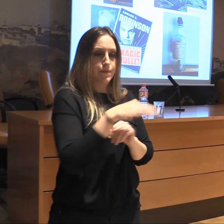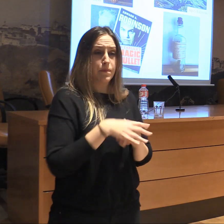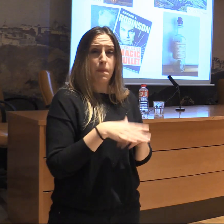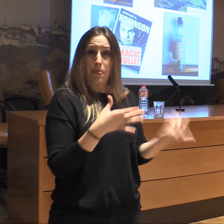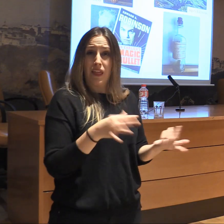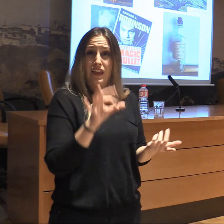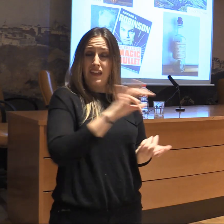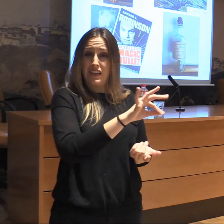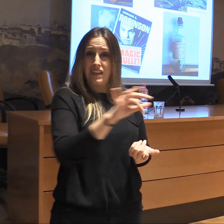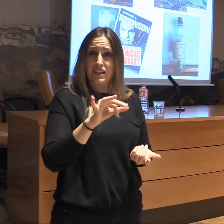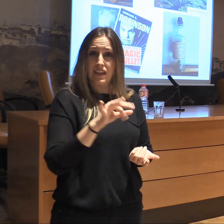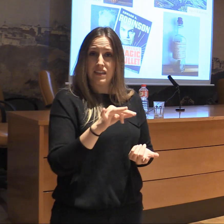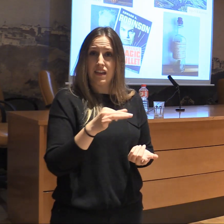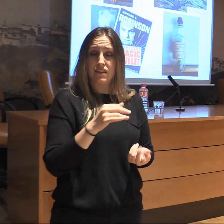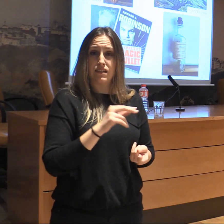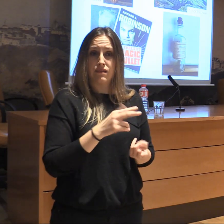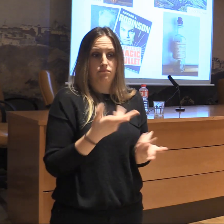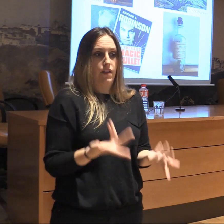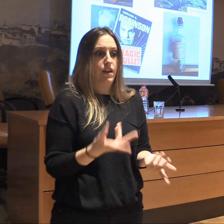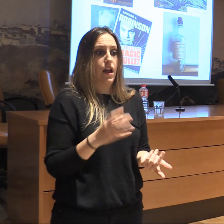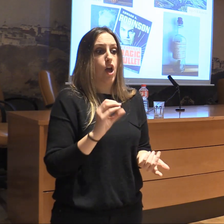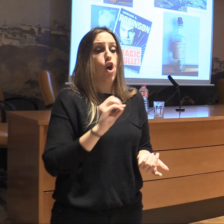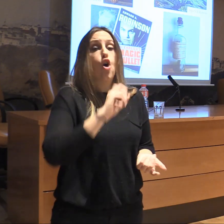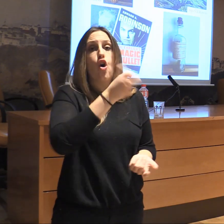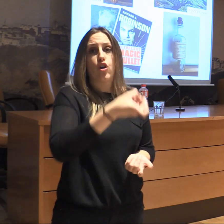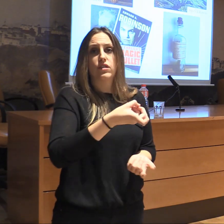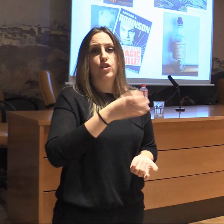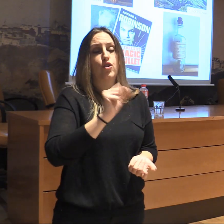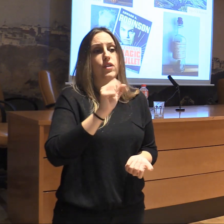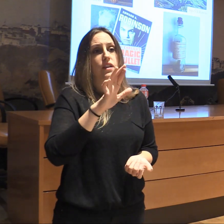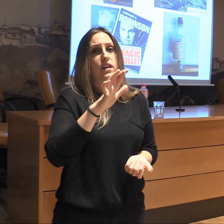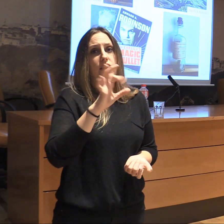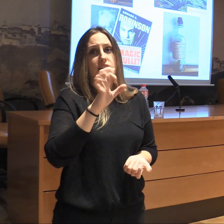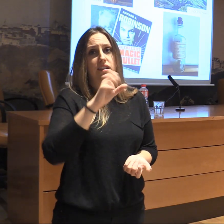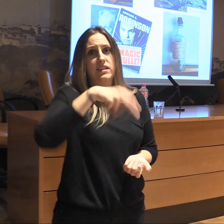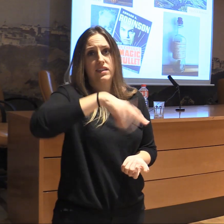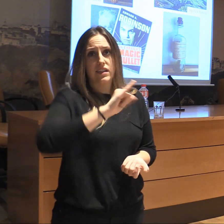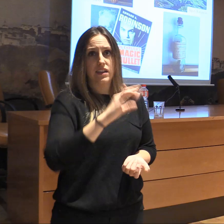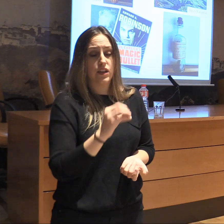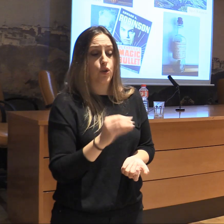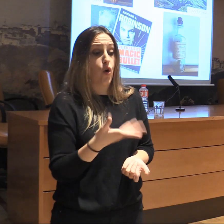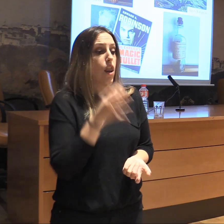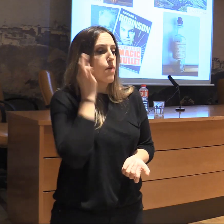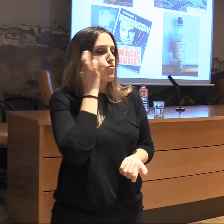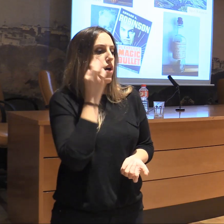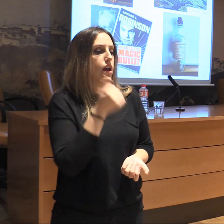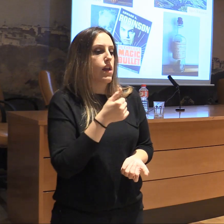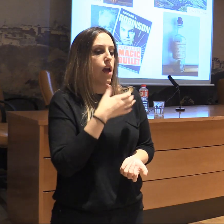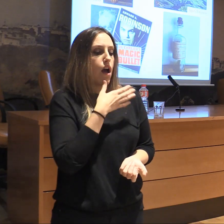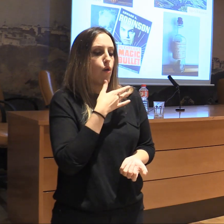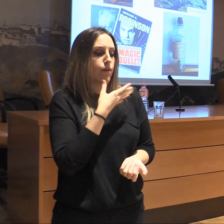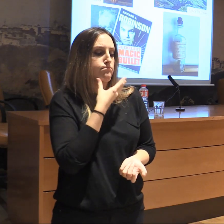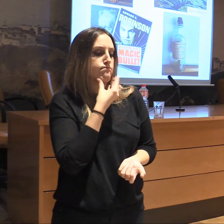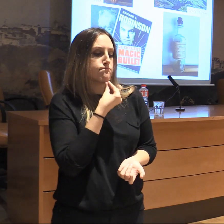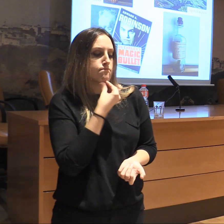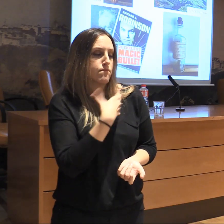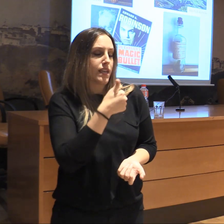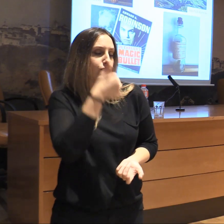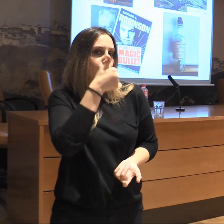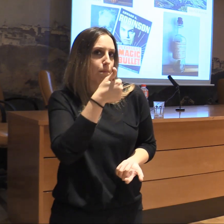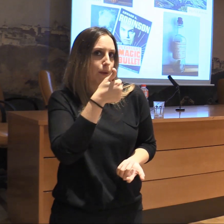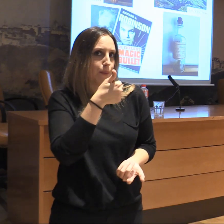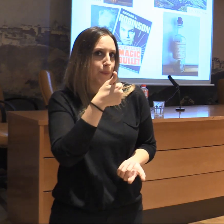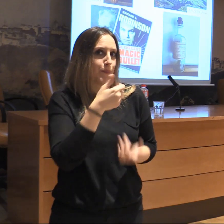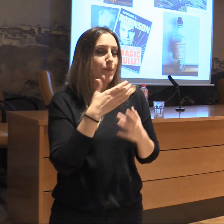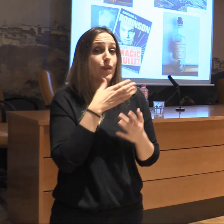el óxido de arsénico, pues hacía a los hombres más viriles y a las mujeres más guapas porque les producía un